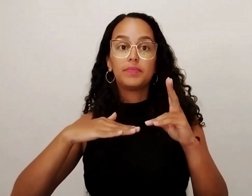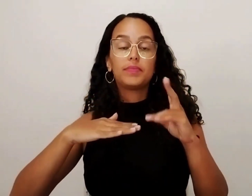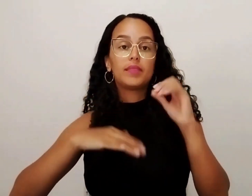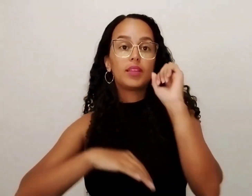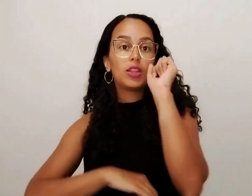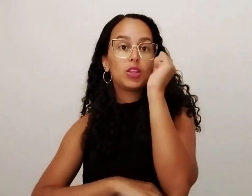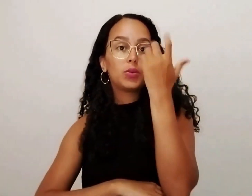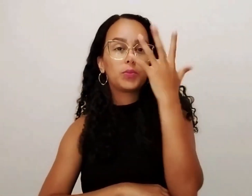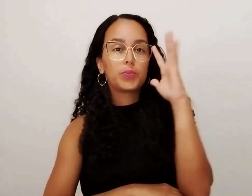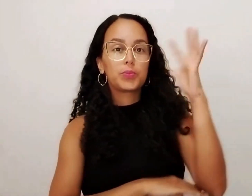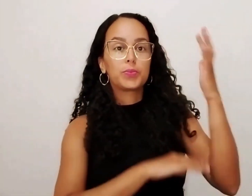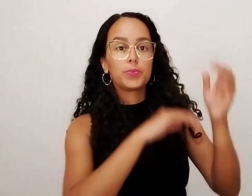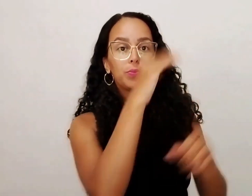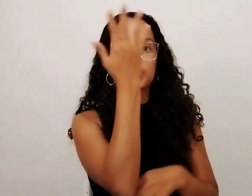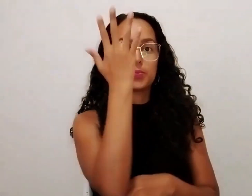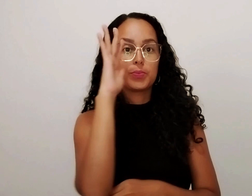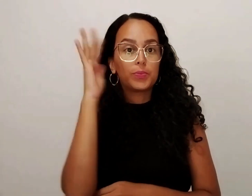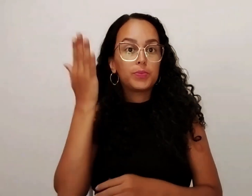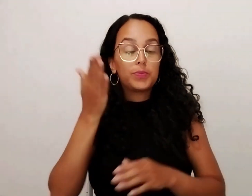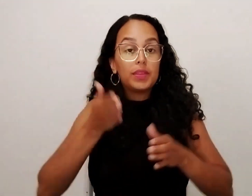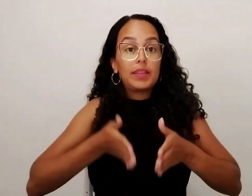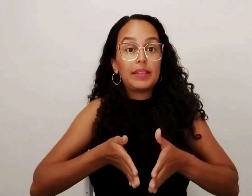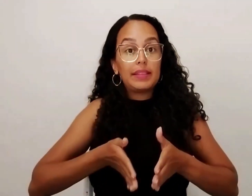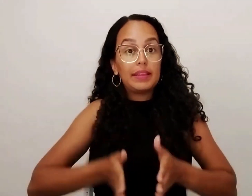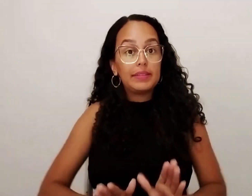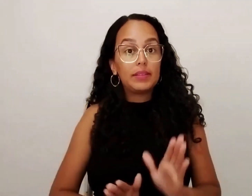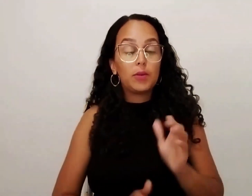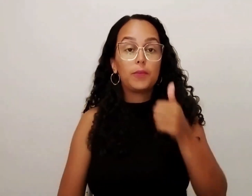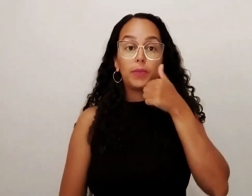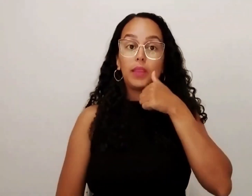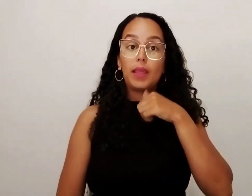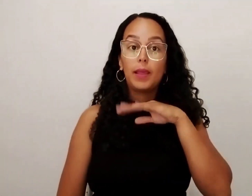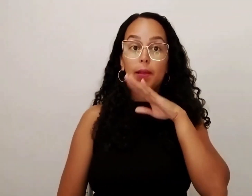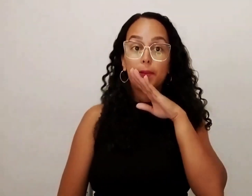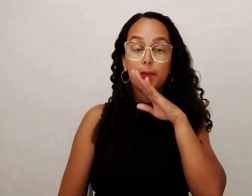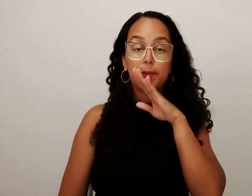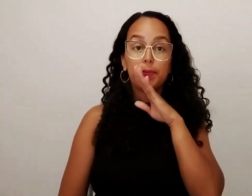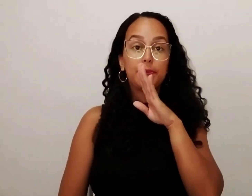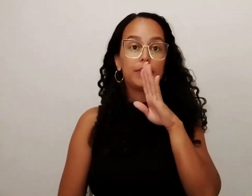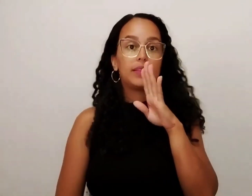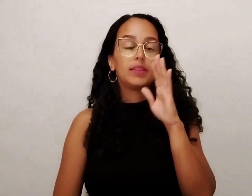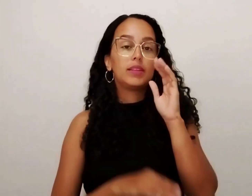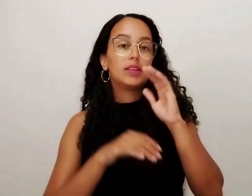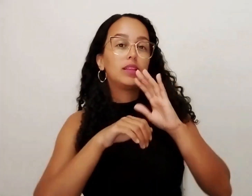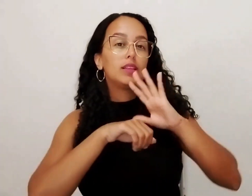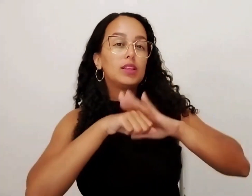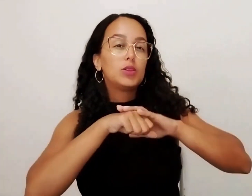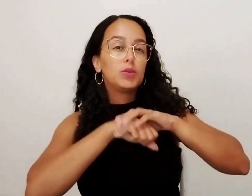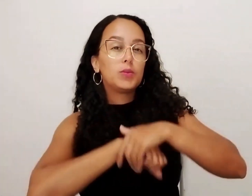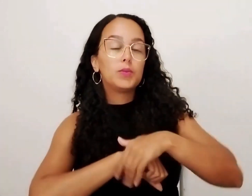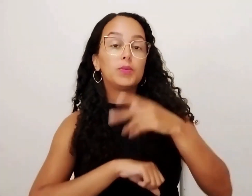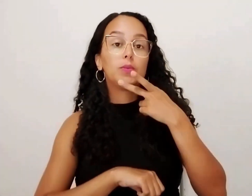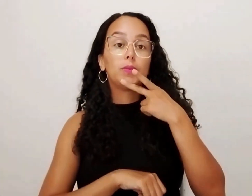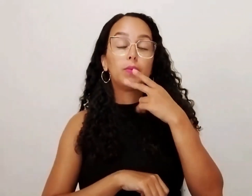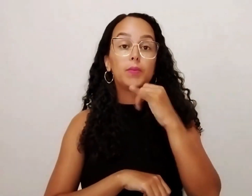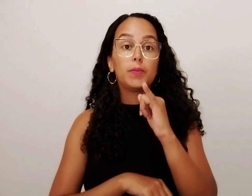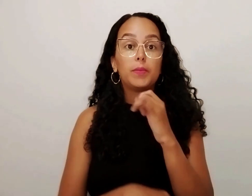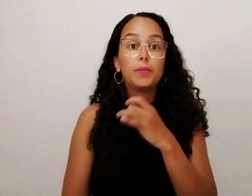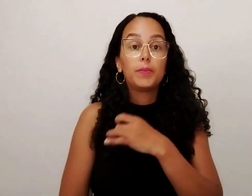Até os 6 anos, não falava por pura preguiça. E ainda criança, vai